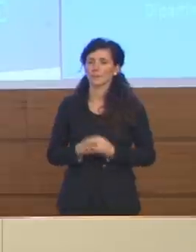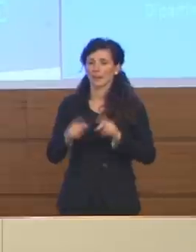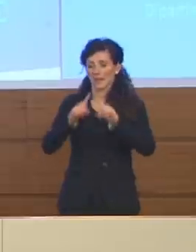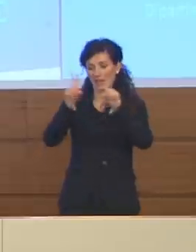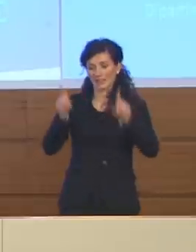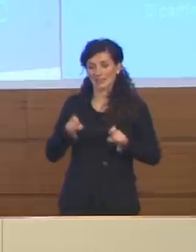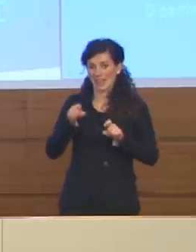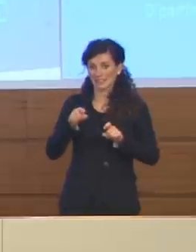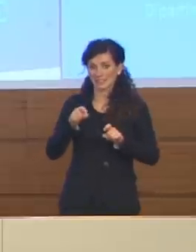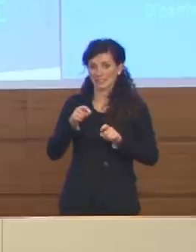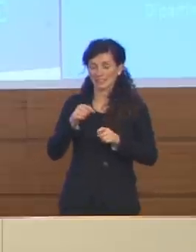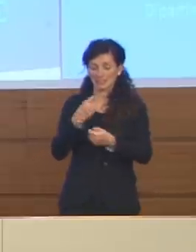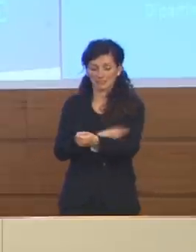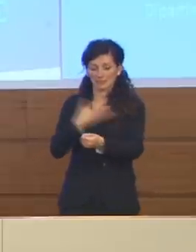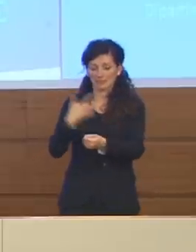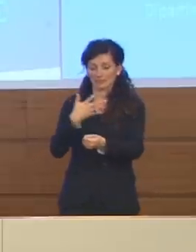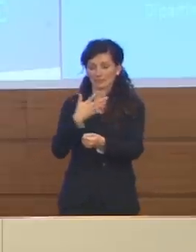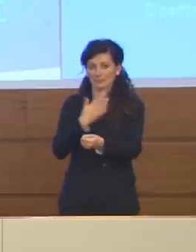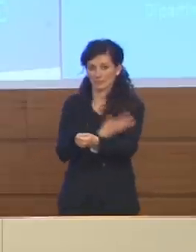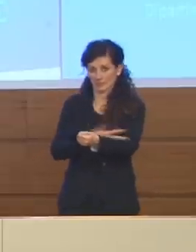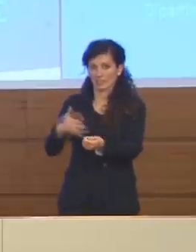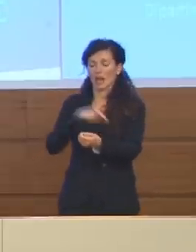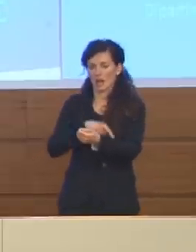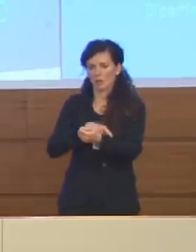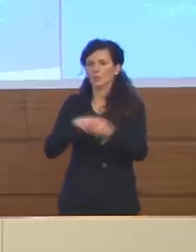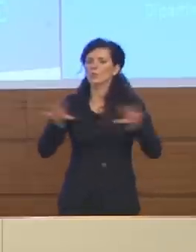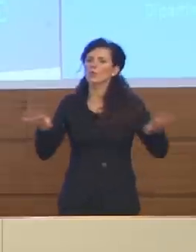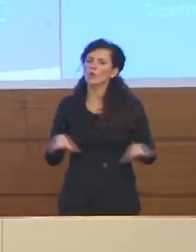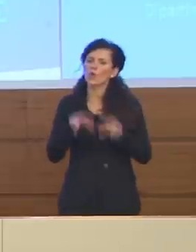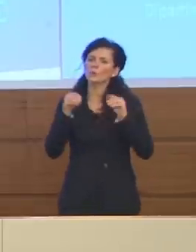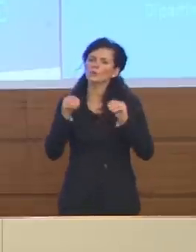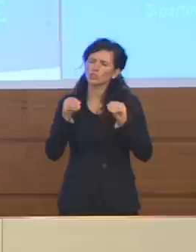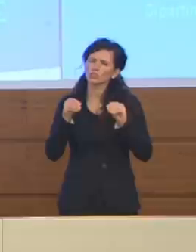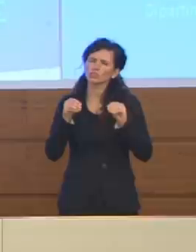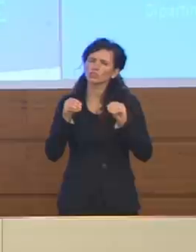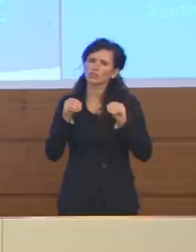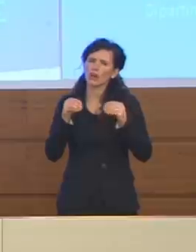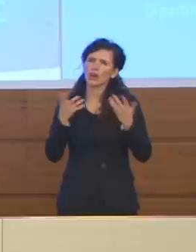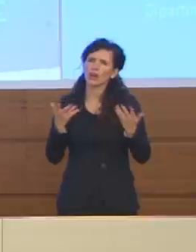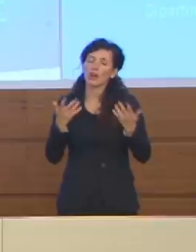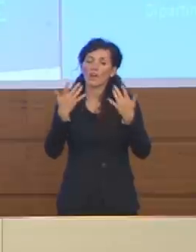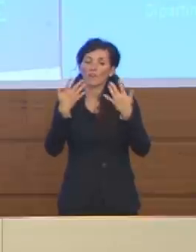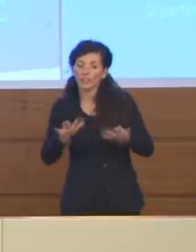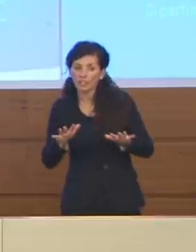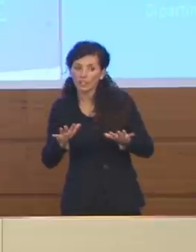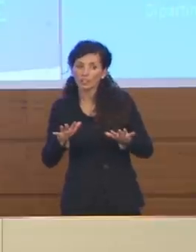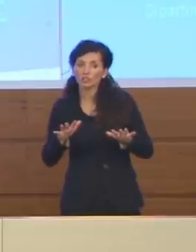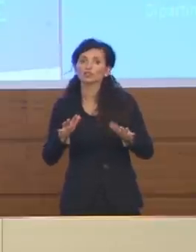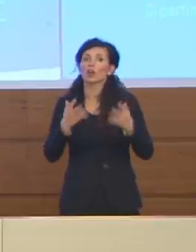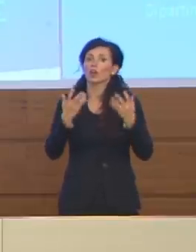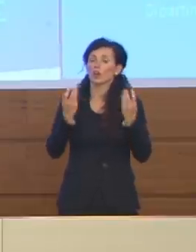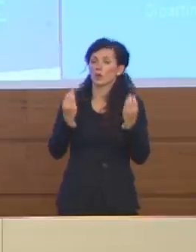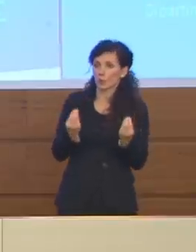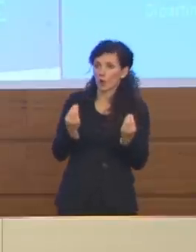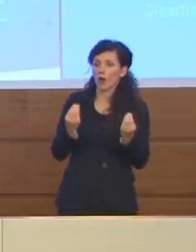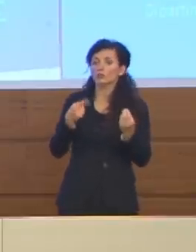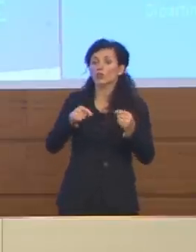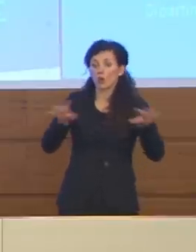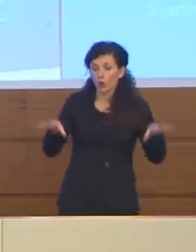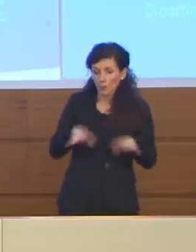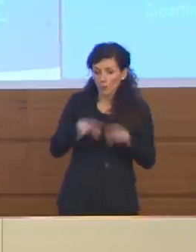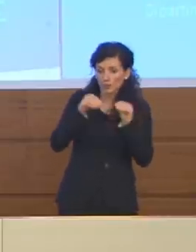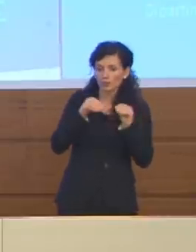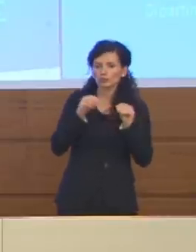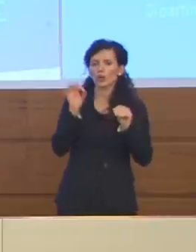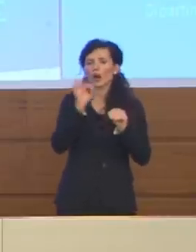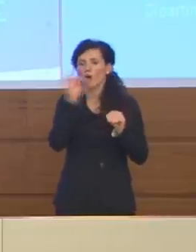iniziarà non certo e si concluderà non certo in maniera tale da permettere di